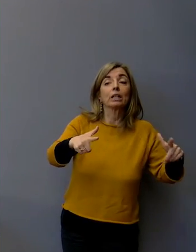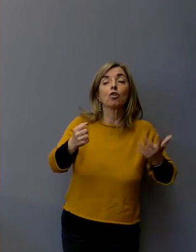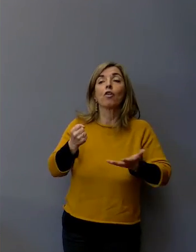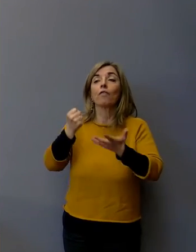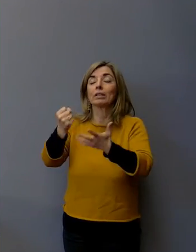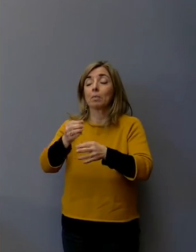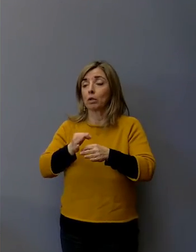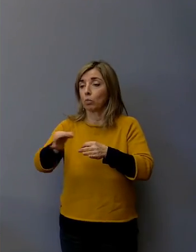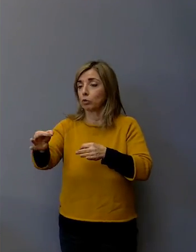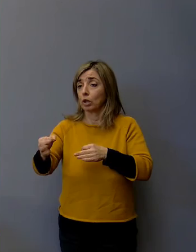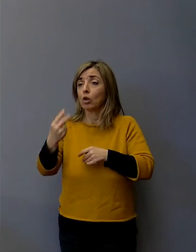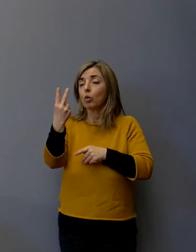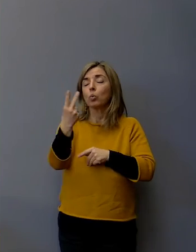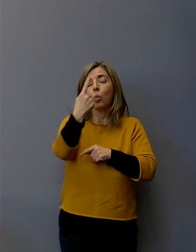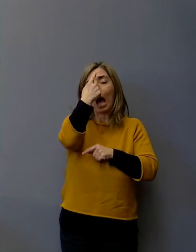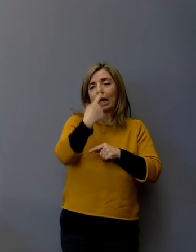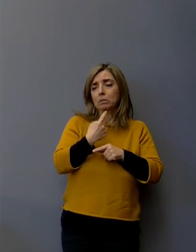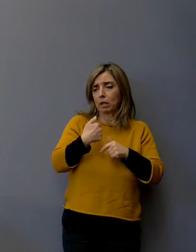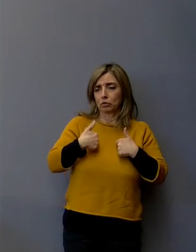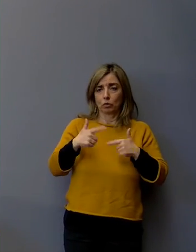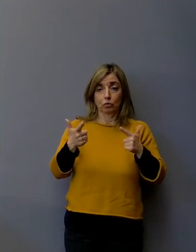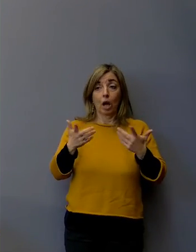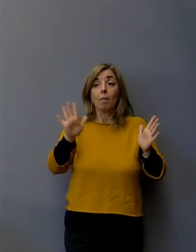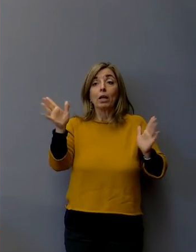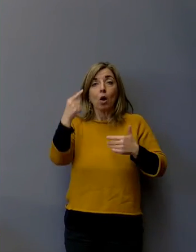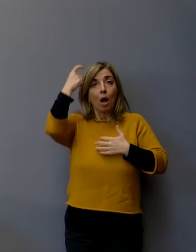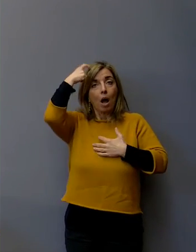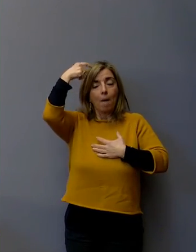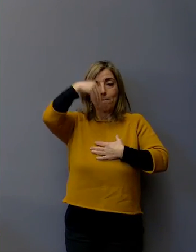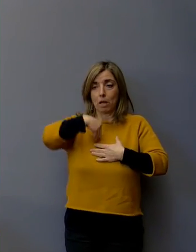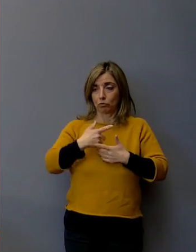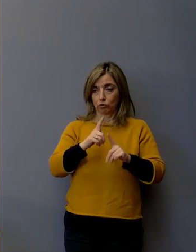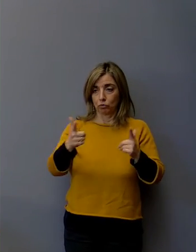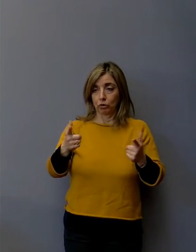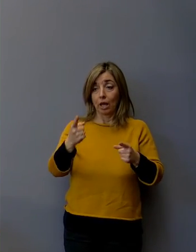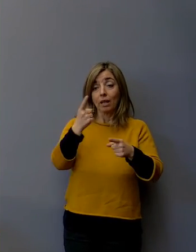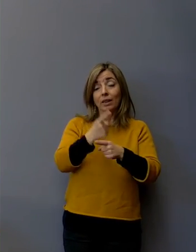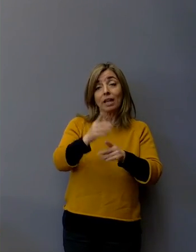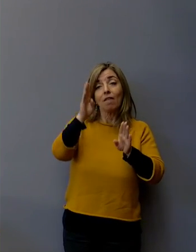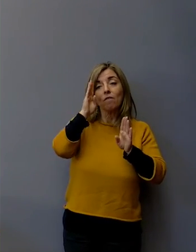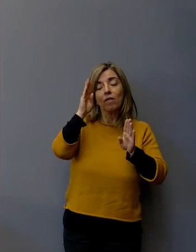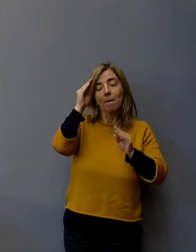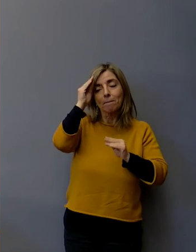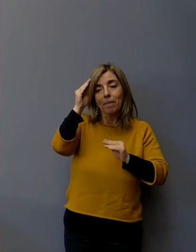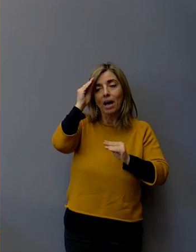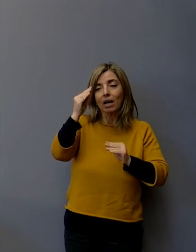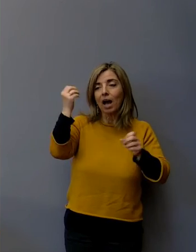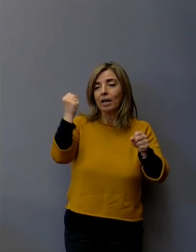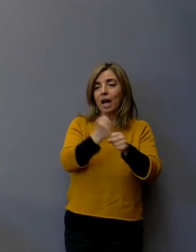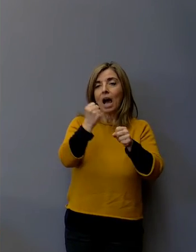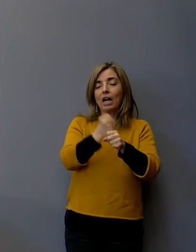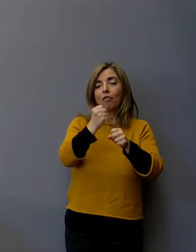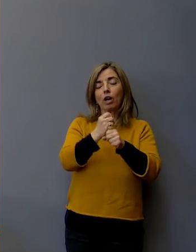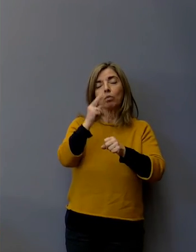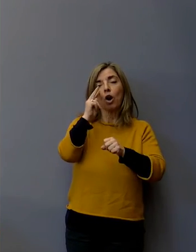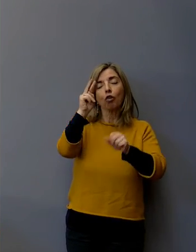aspetti che non esistono per lo meno nella mia mente bisogna imparare a lavorare con totti ca globale e l'ottima globale vuol dire che